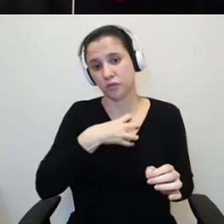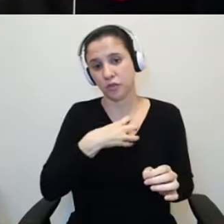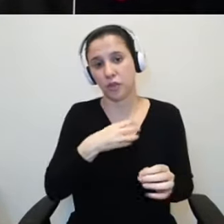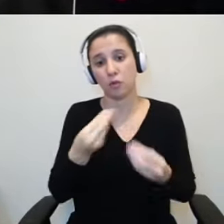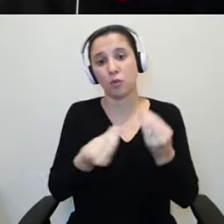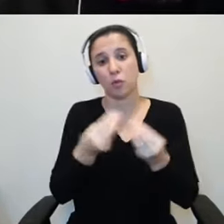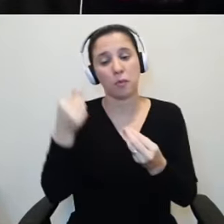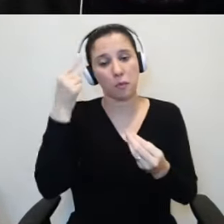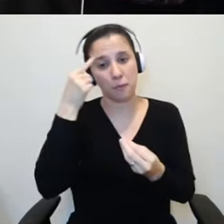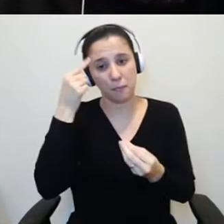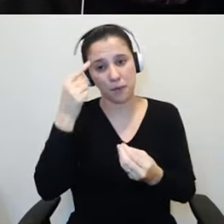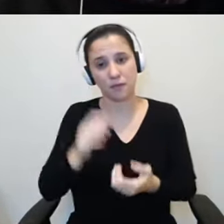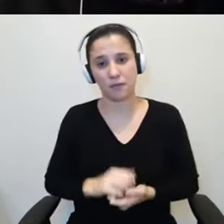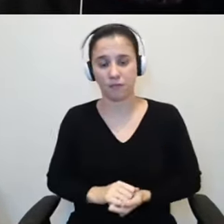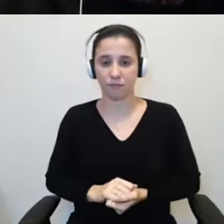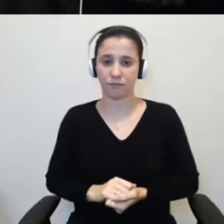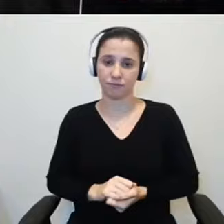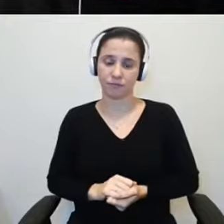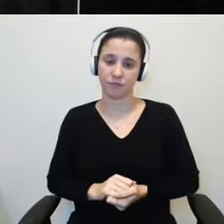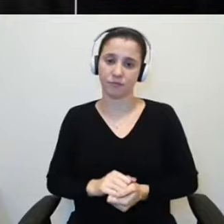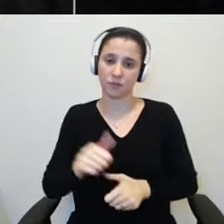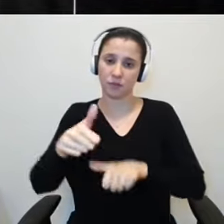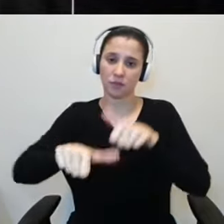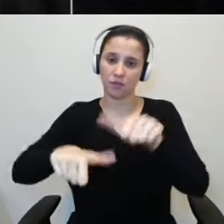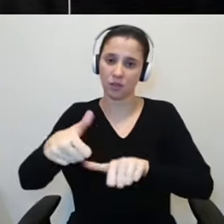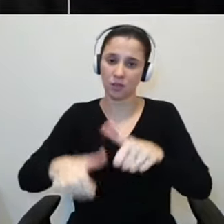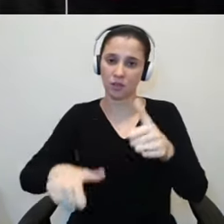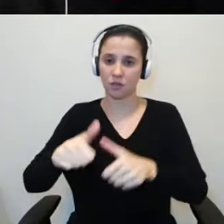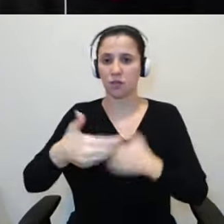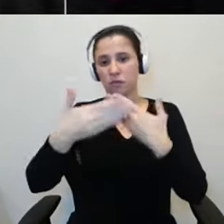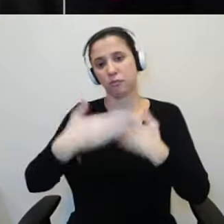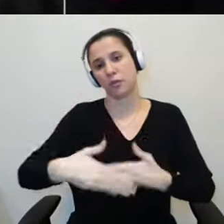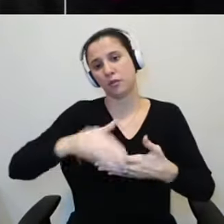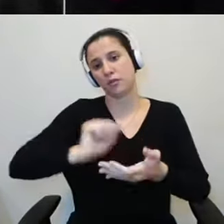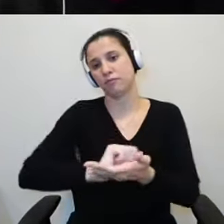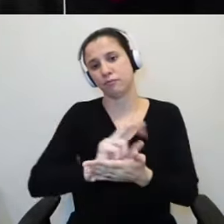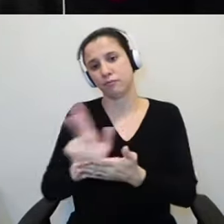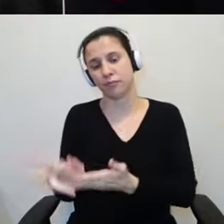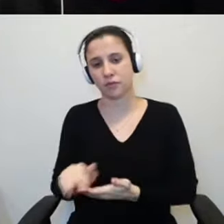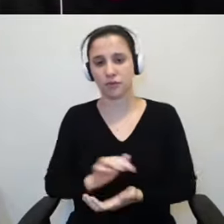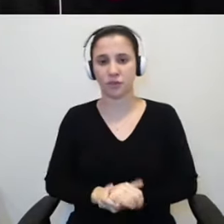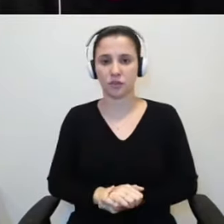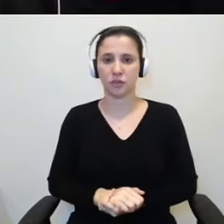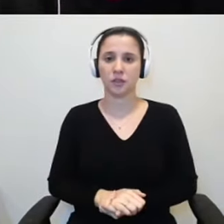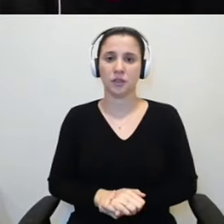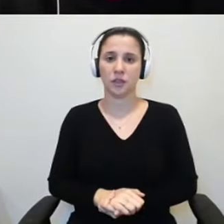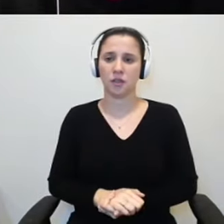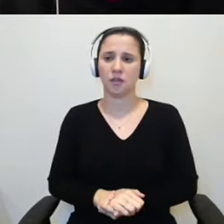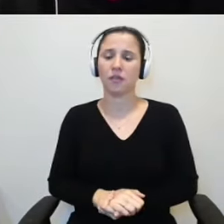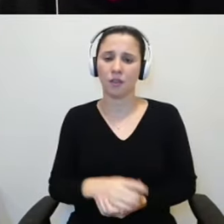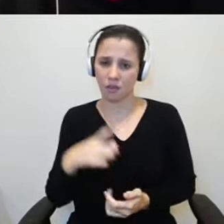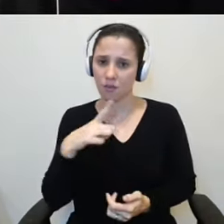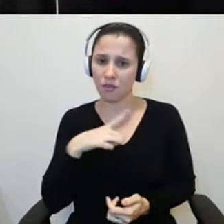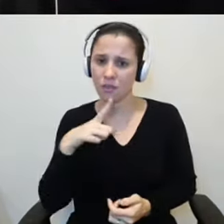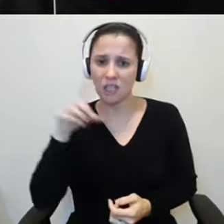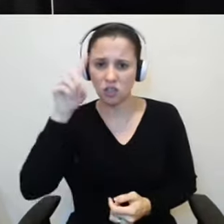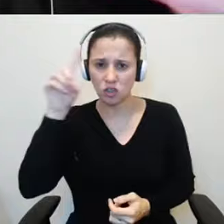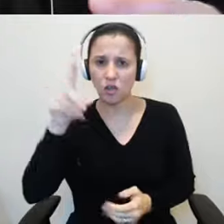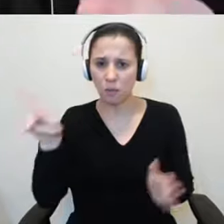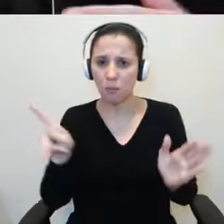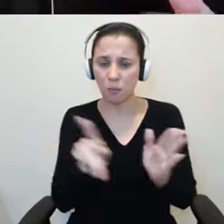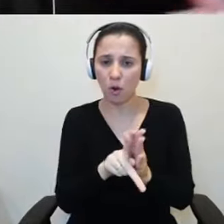execução delas. Vamos ver aqui o que mais. Vai ter uma data de entregar as atividades? Sim. Na verdade, assim, não vai ser